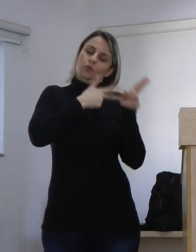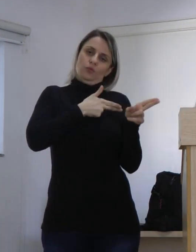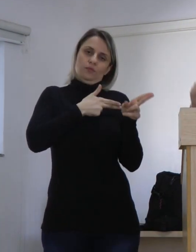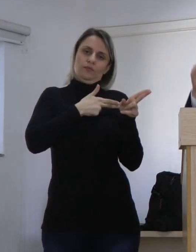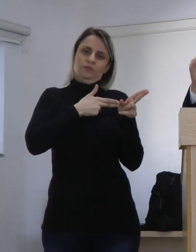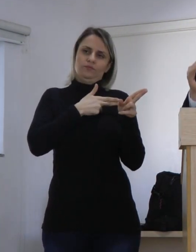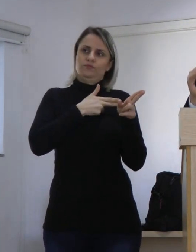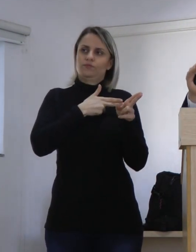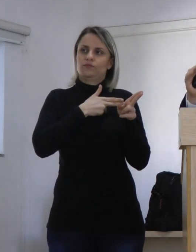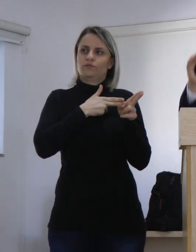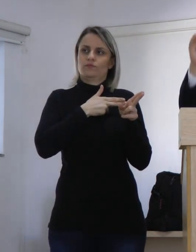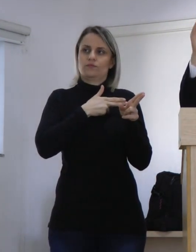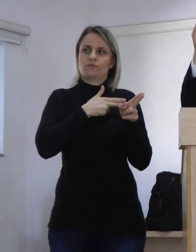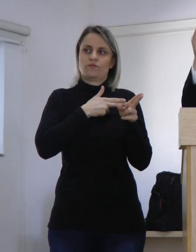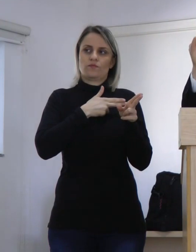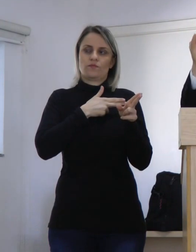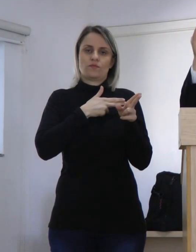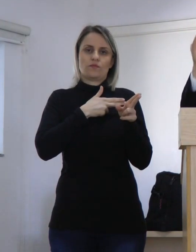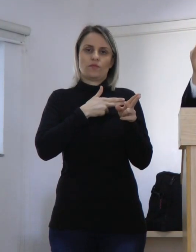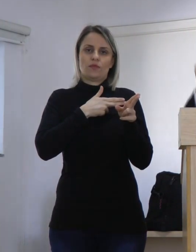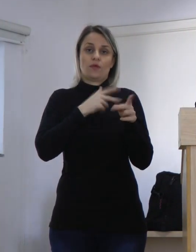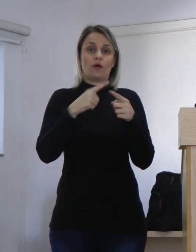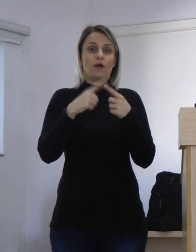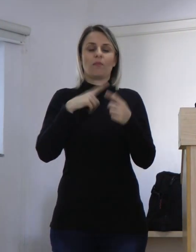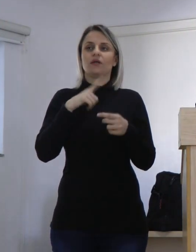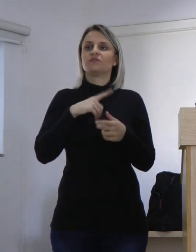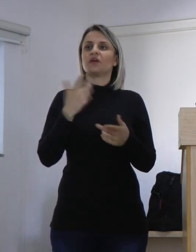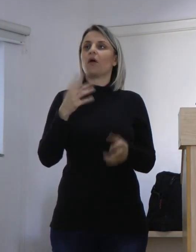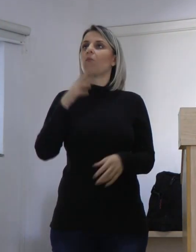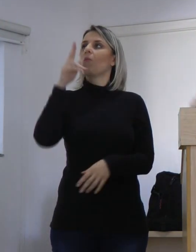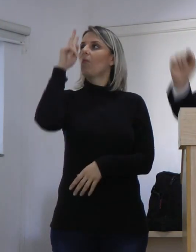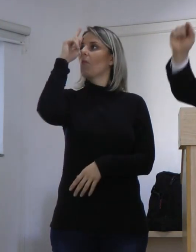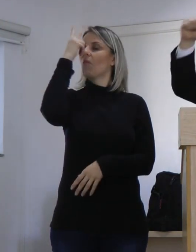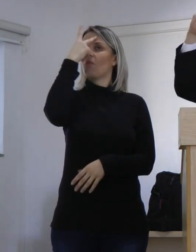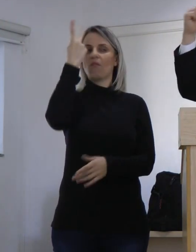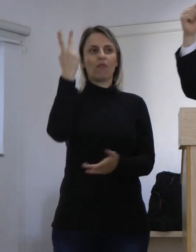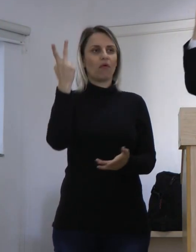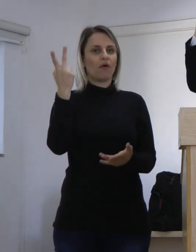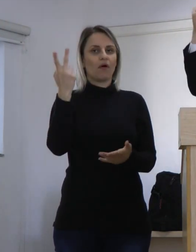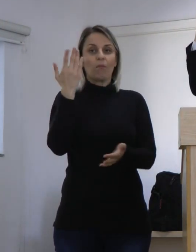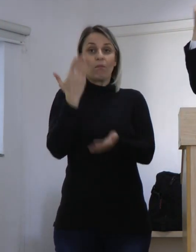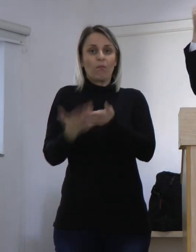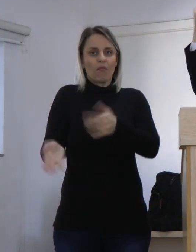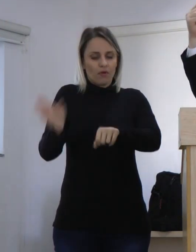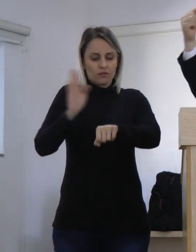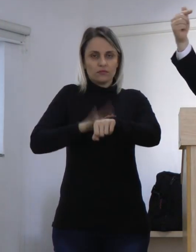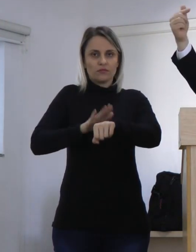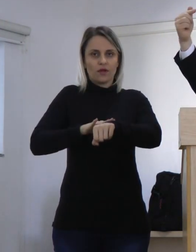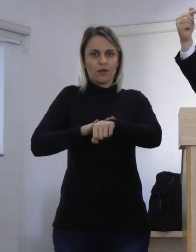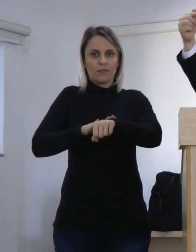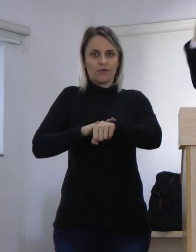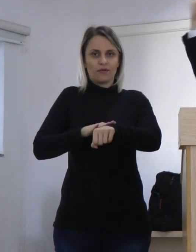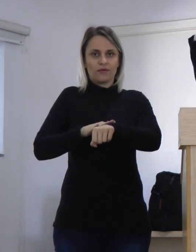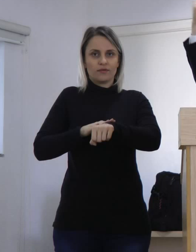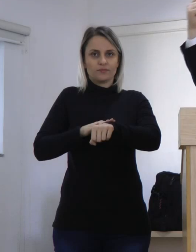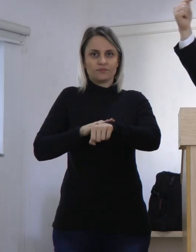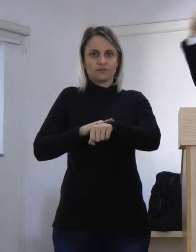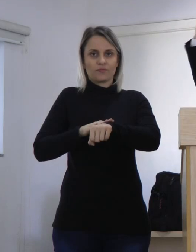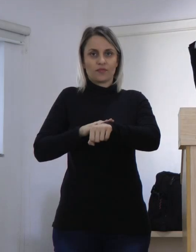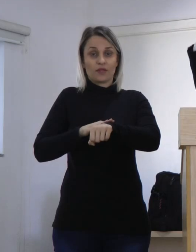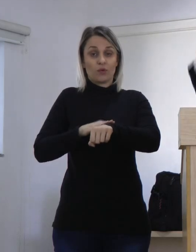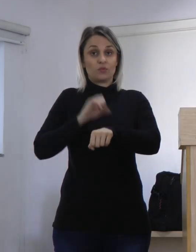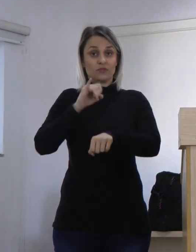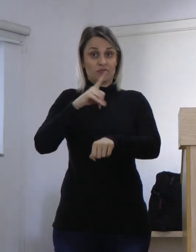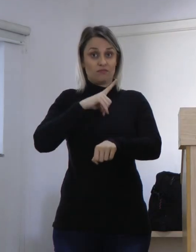só que nos aliena, nós perdemos o tesouro do tempo. Uma das maiores lamentações dos espíritos espíritas